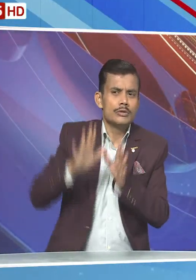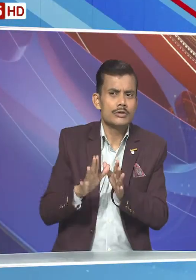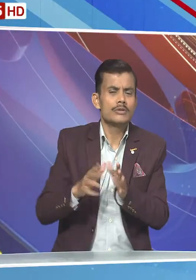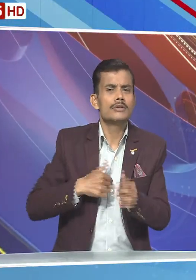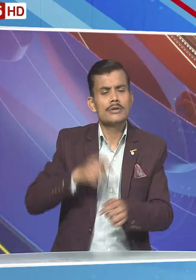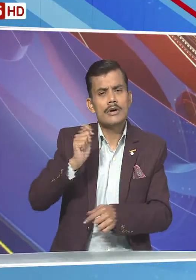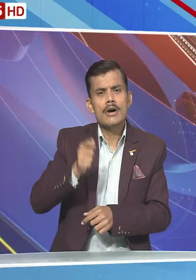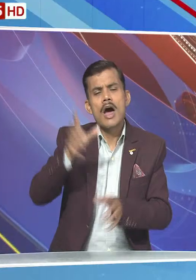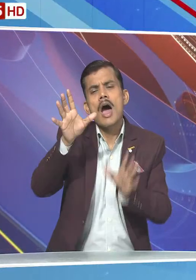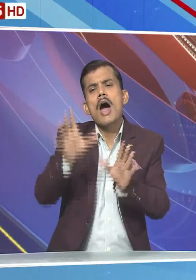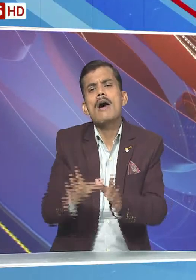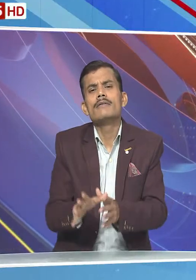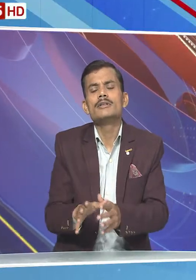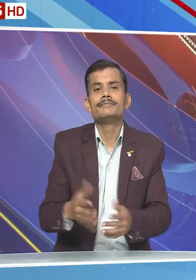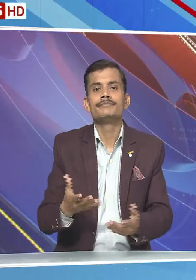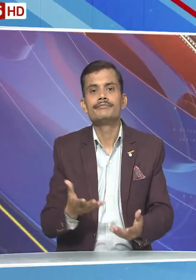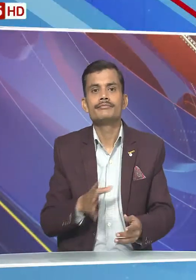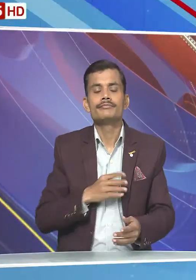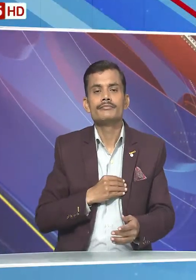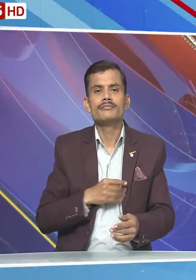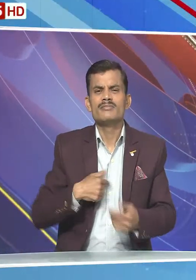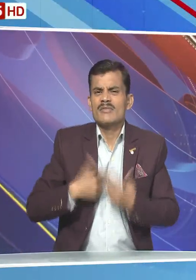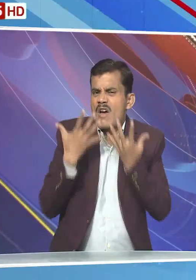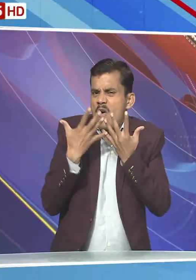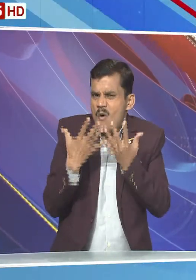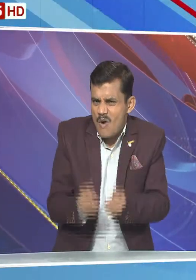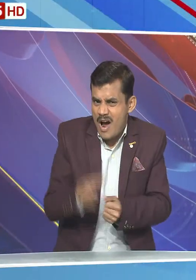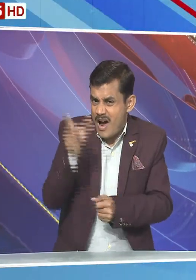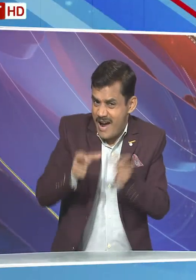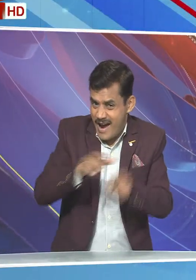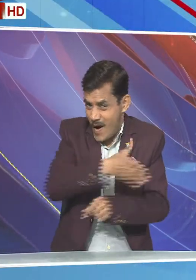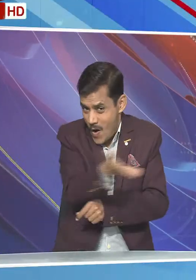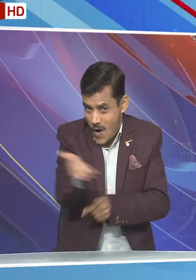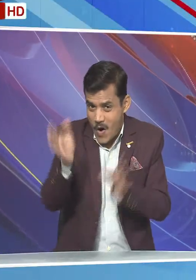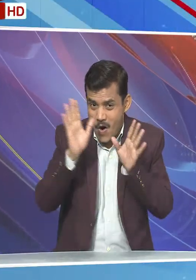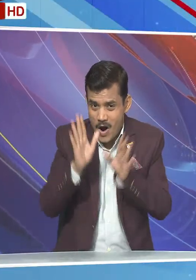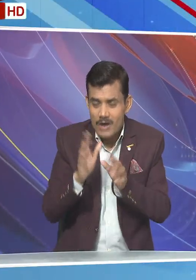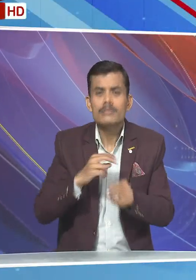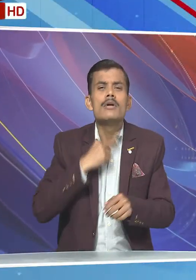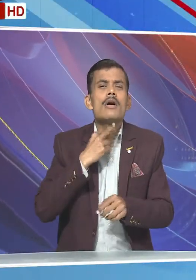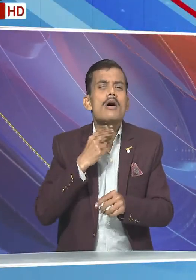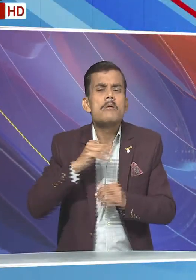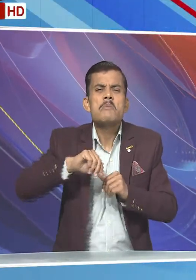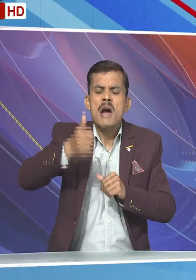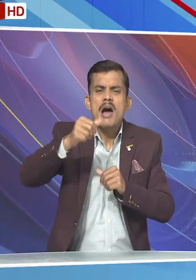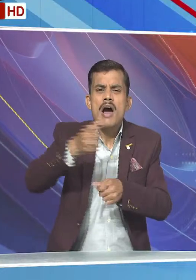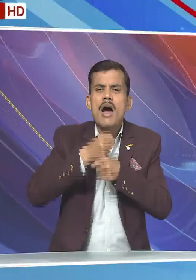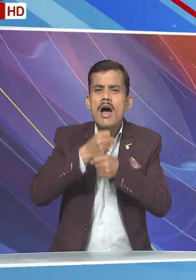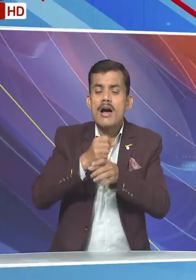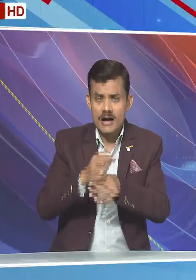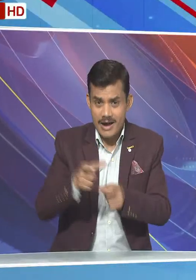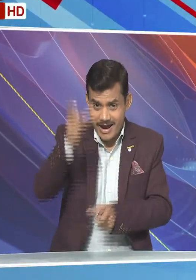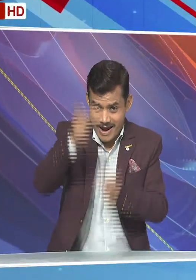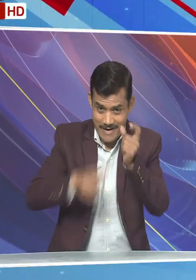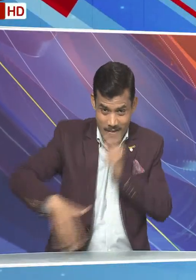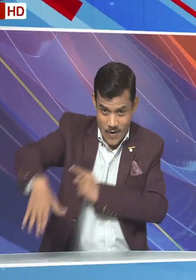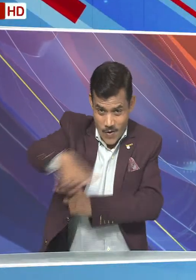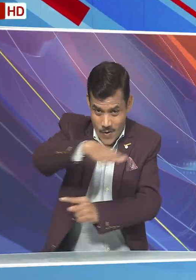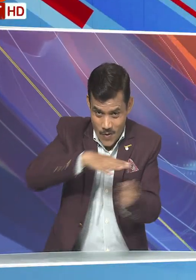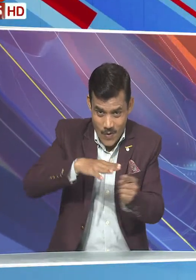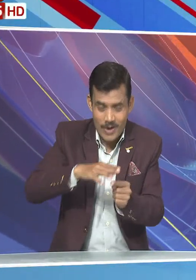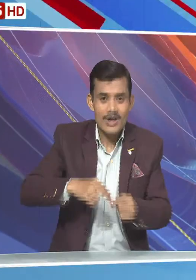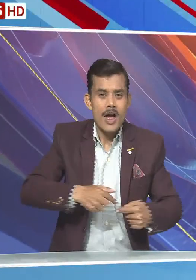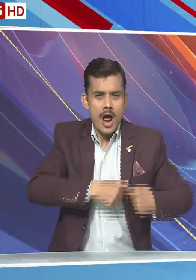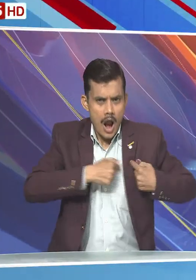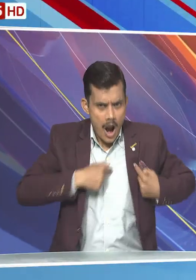लाइक टू नॉमिनेट माई सेल्फ। मैं चाहता हूँ तुम जैसे बच्चे सुरों का एकलव्य जीते। तो क्या ऑडियंस और मेंटर्स का दिल